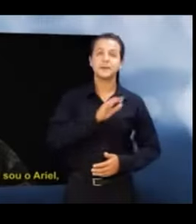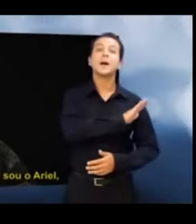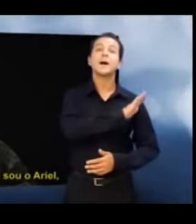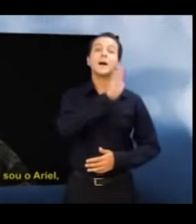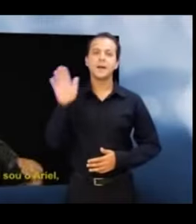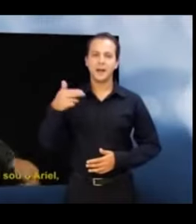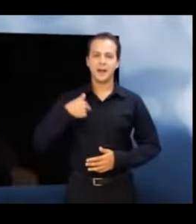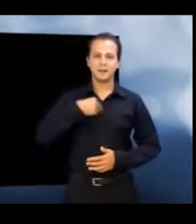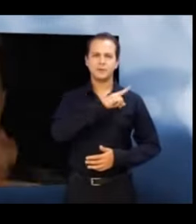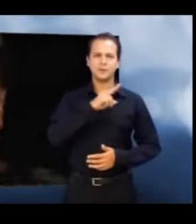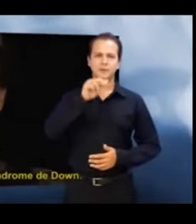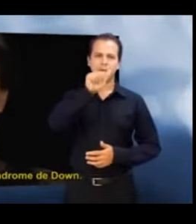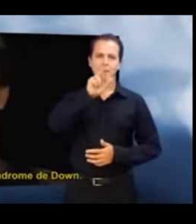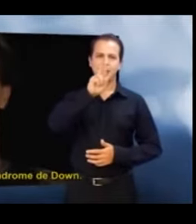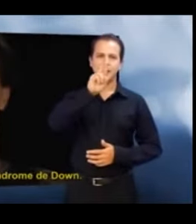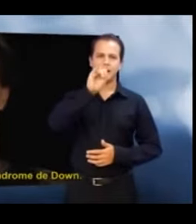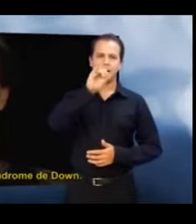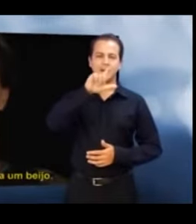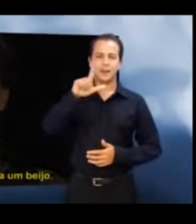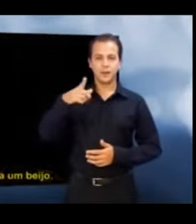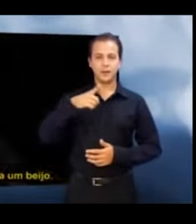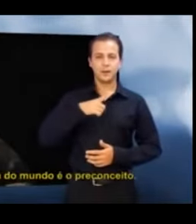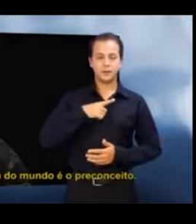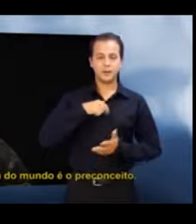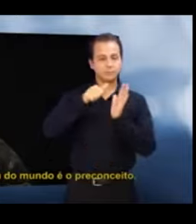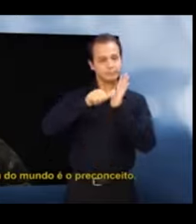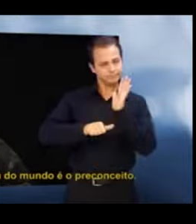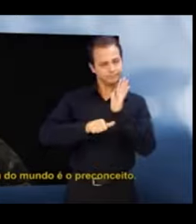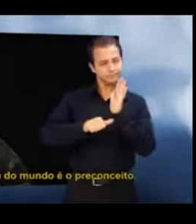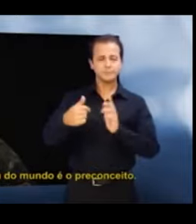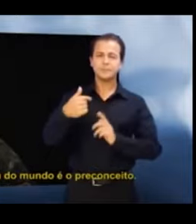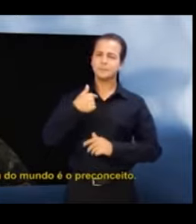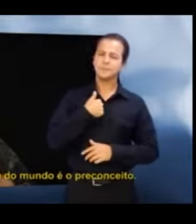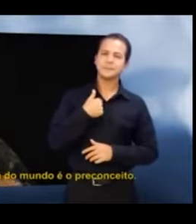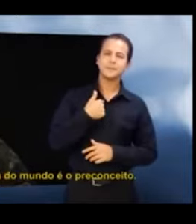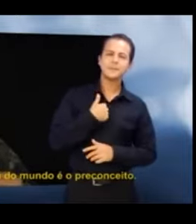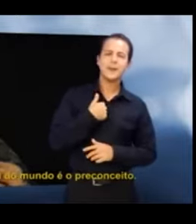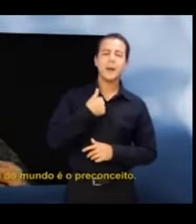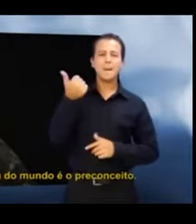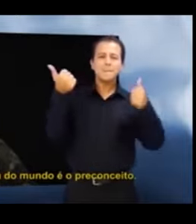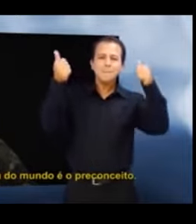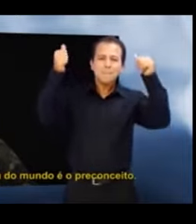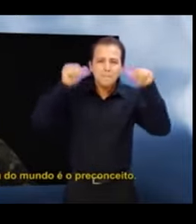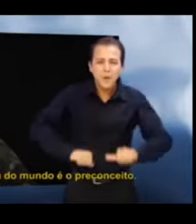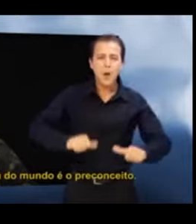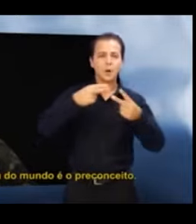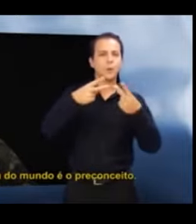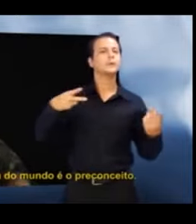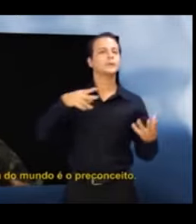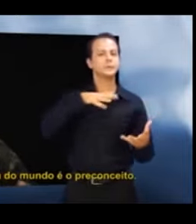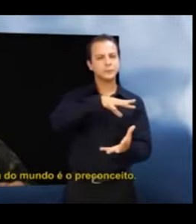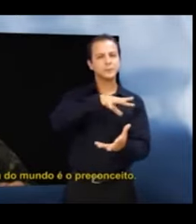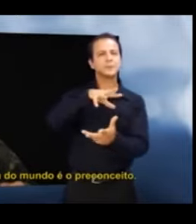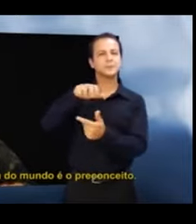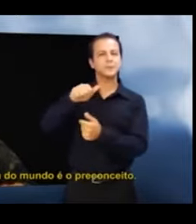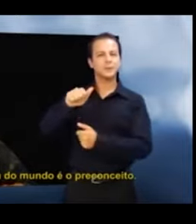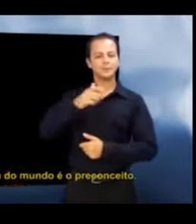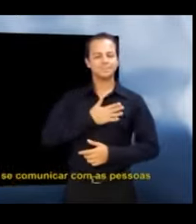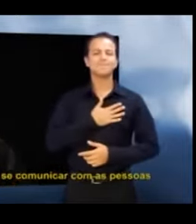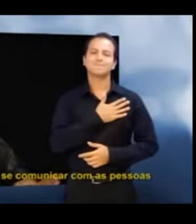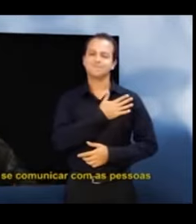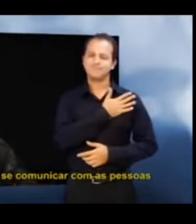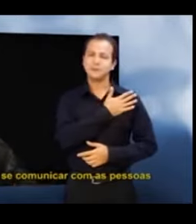Olá, eu sou o Ariel e tenho síndrome de Down. Manda beijo. Pra mim, a pior coisa do mundo é o